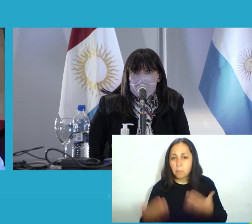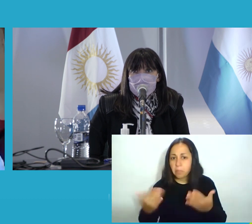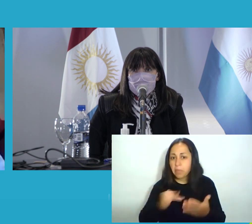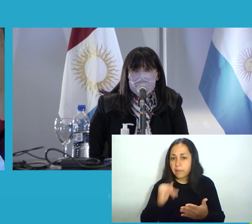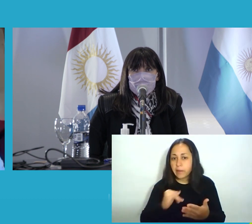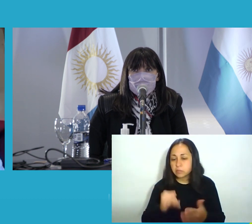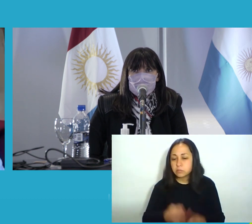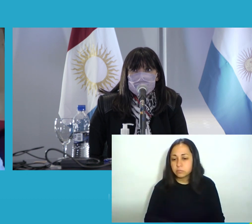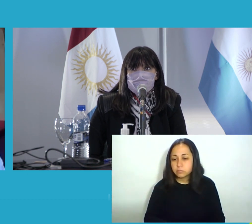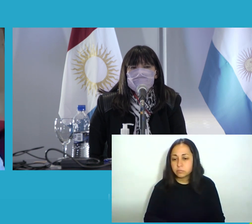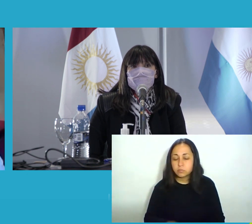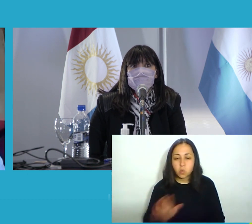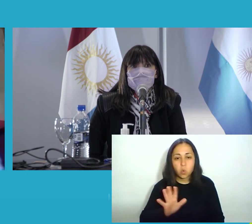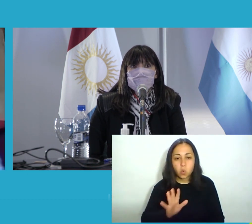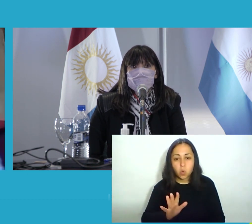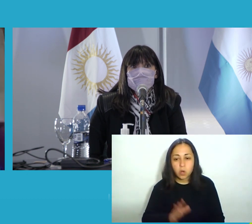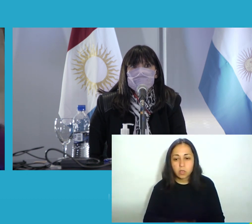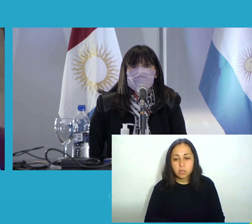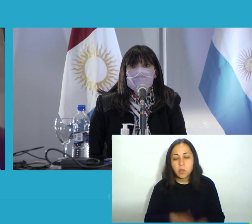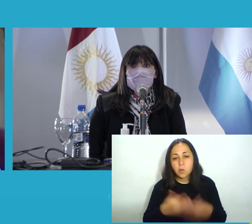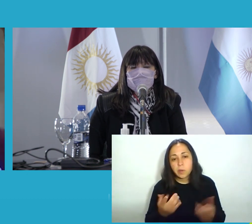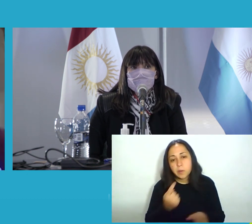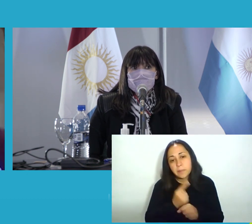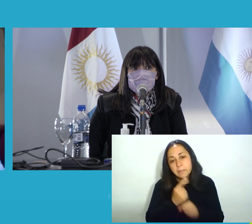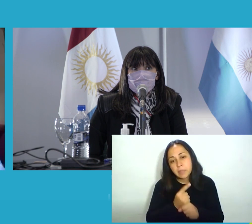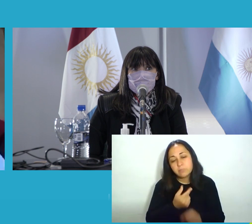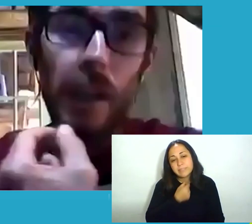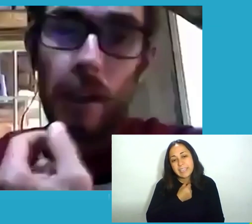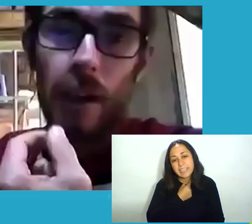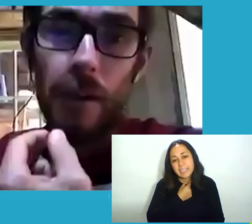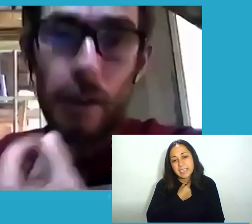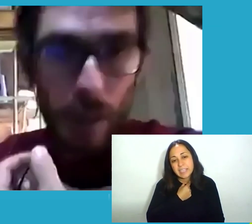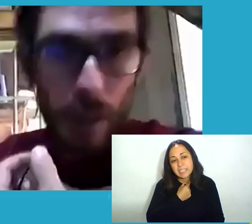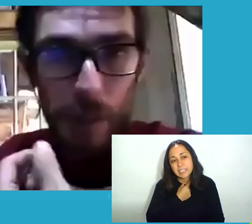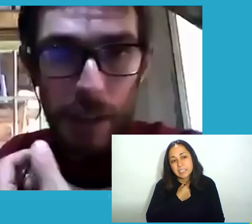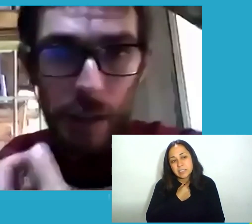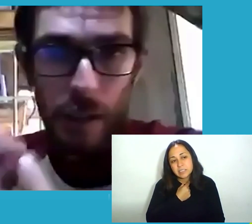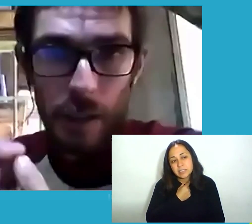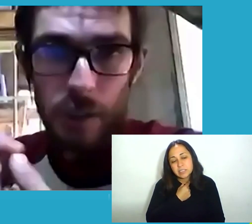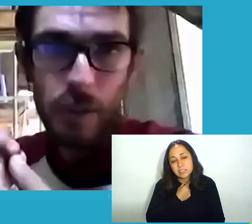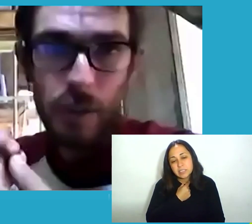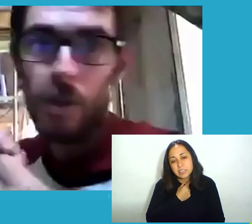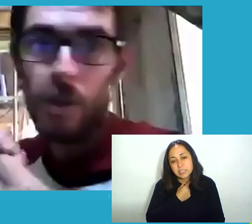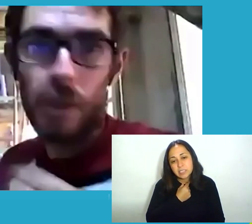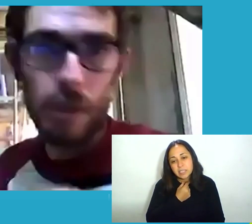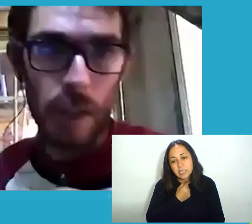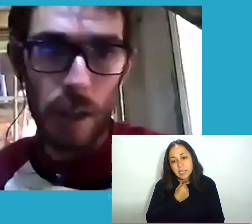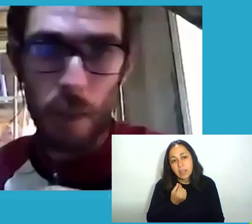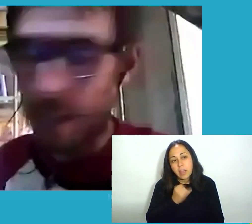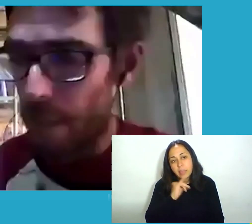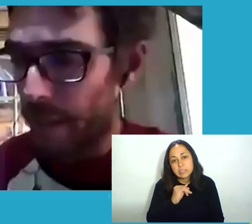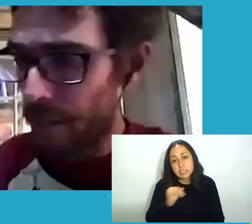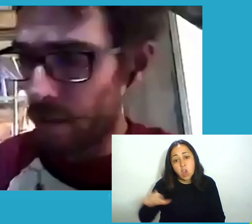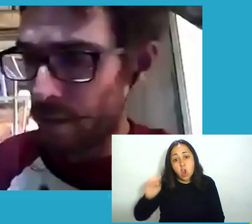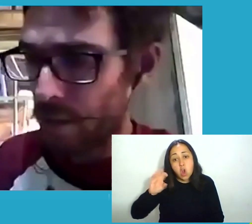Ahí puede Hola. hablar. Sí, ahí se lo escucha. ¿Qué tal? Sí, bueno, en principio quería completar que no se tomó el